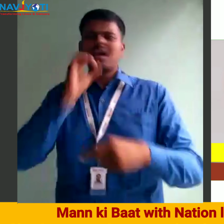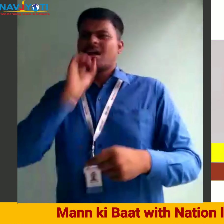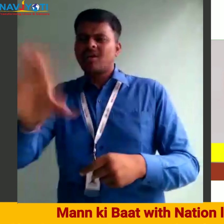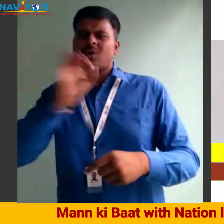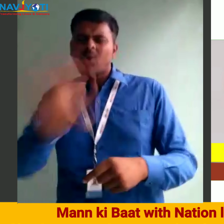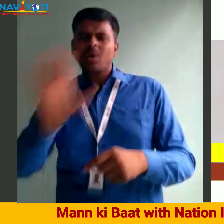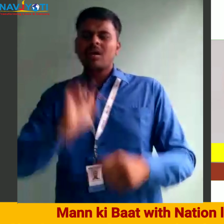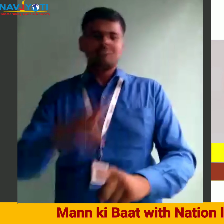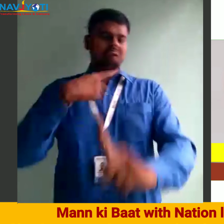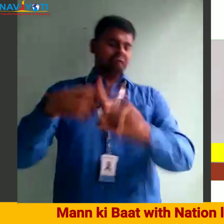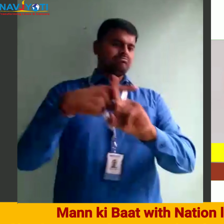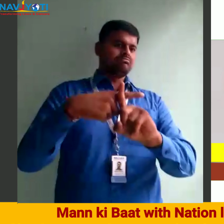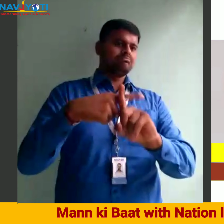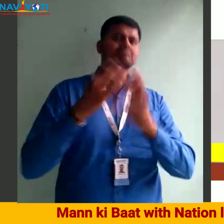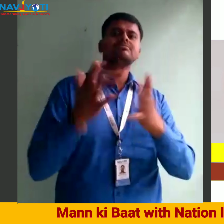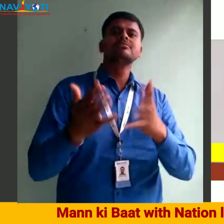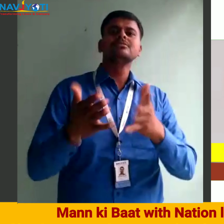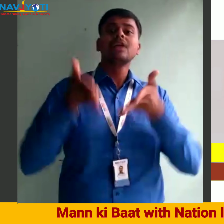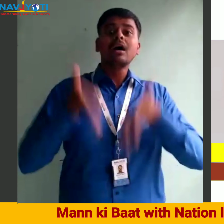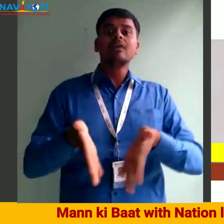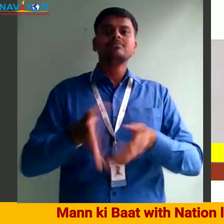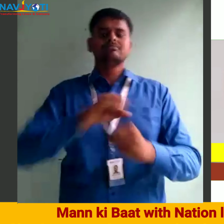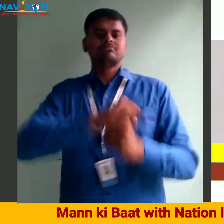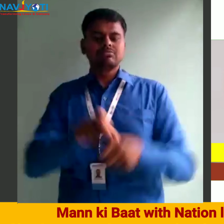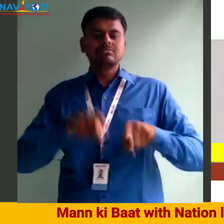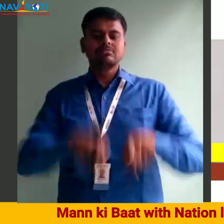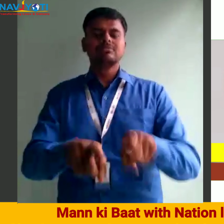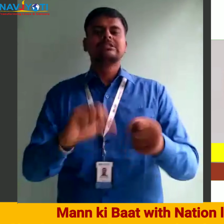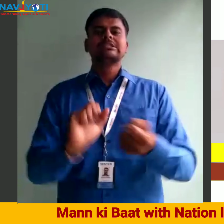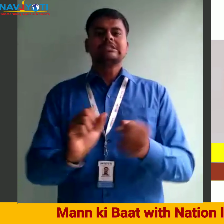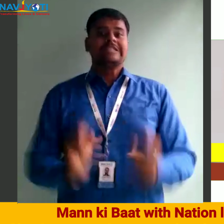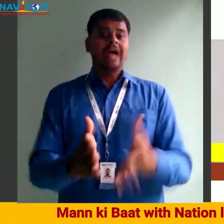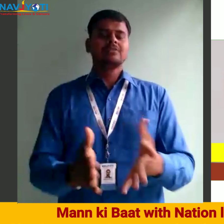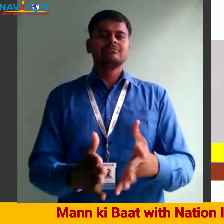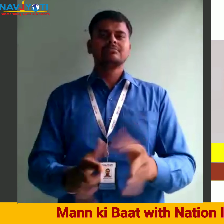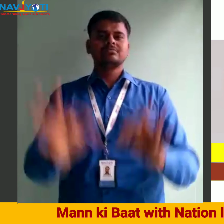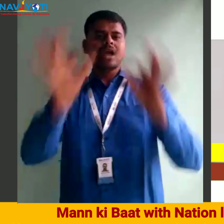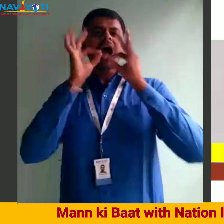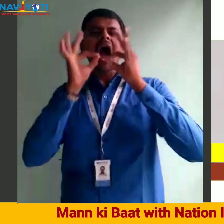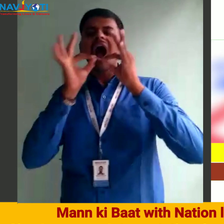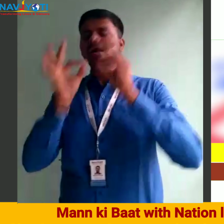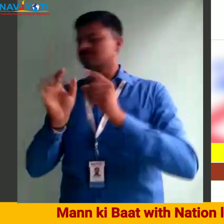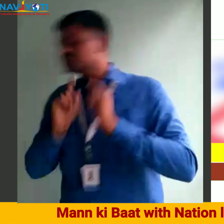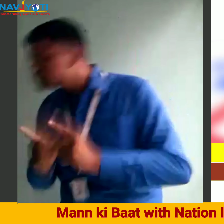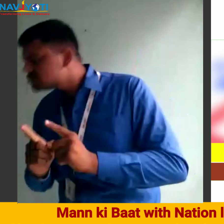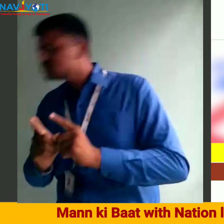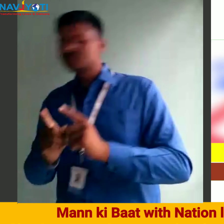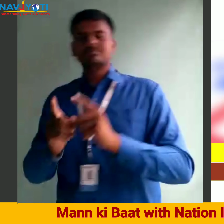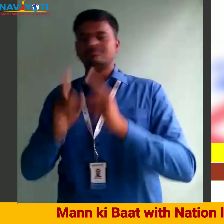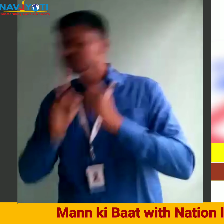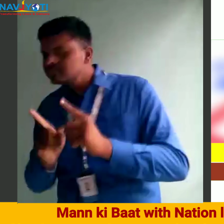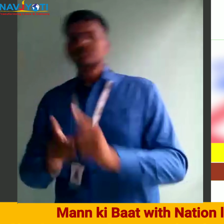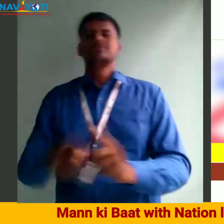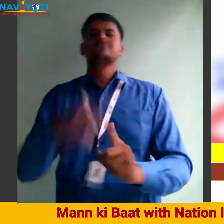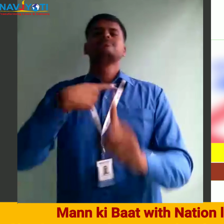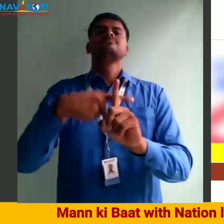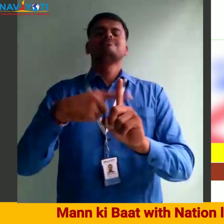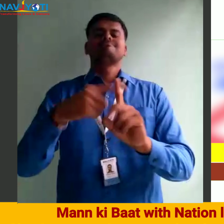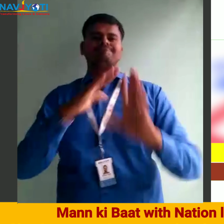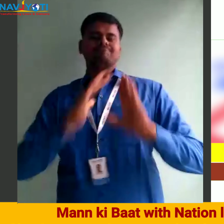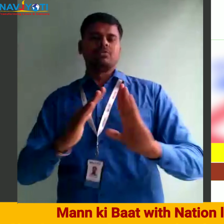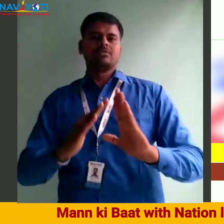क्या नुकसान हो सकते हैं। यहां वहां कहीं पर भी थूक देना गलत आदतों का हिस्सा